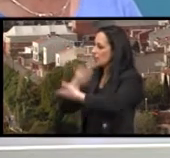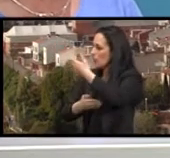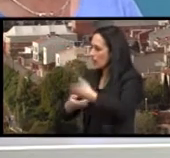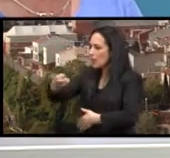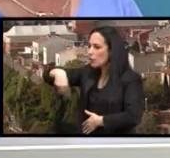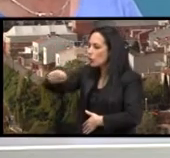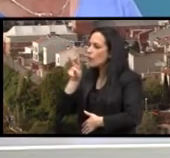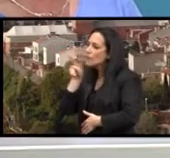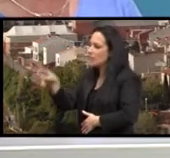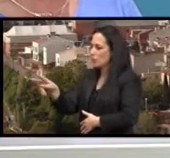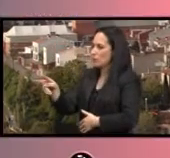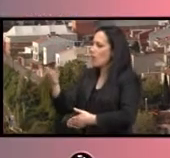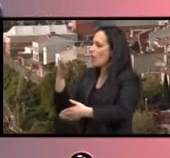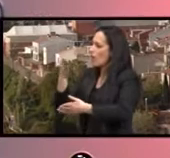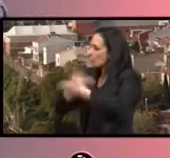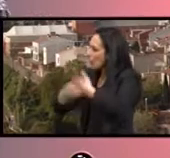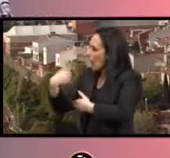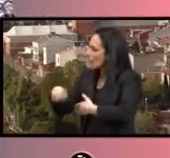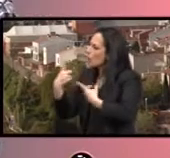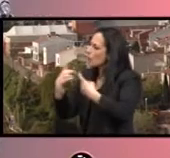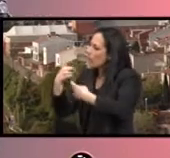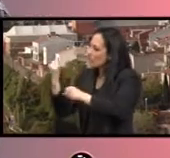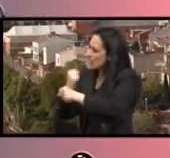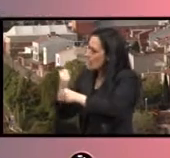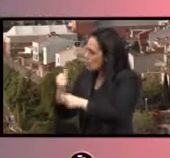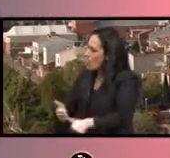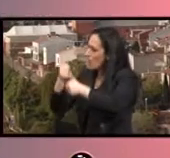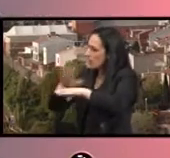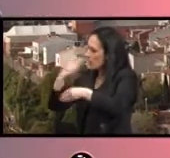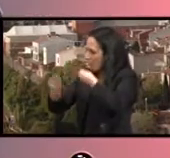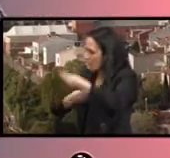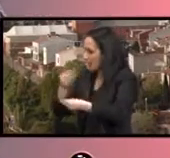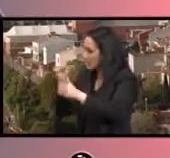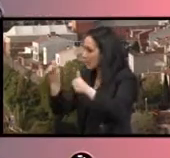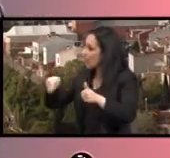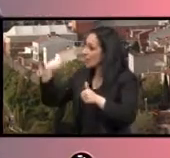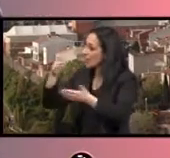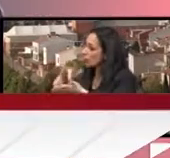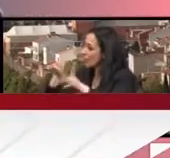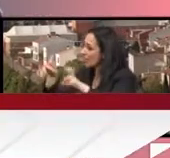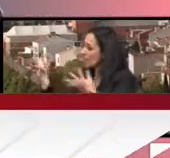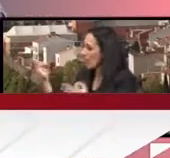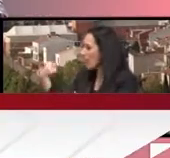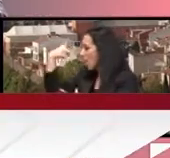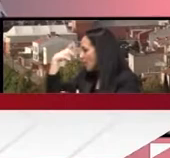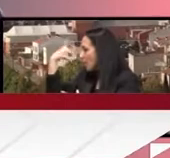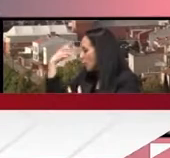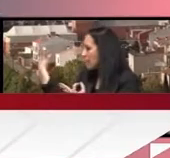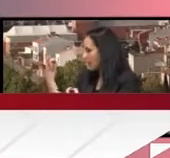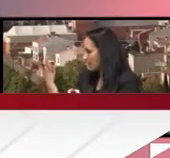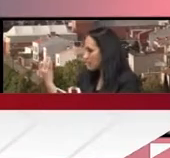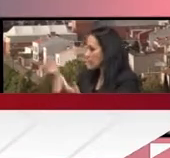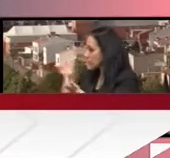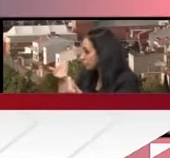per fer. La setmana que ve parlem de la memòria, com exercitar la memòria, quines tècniques, tècniques cognitives,